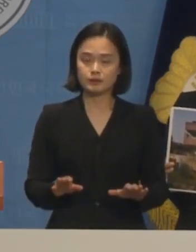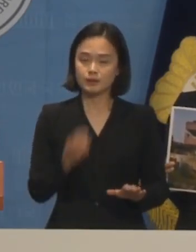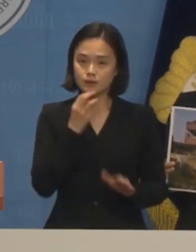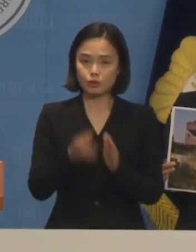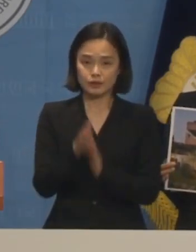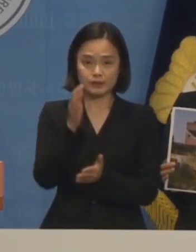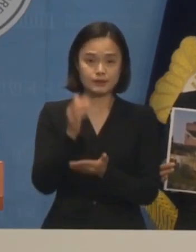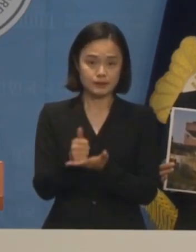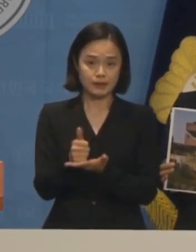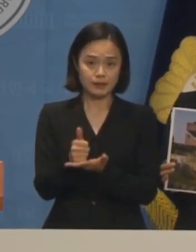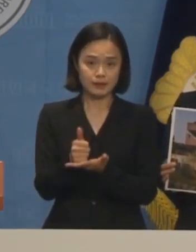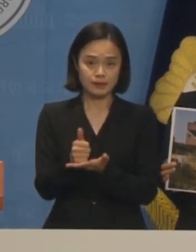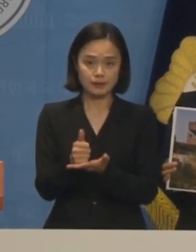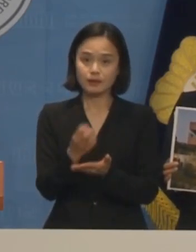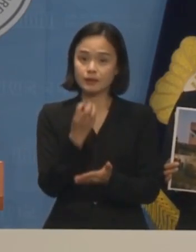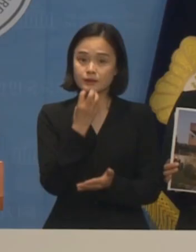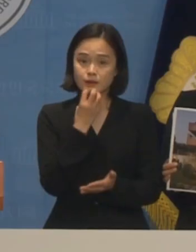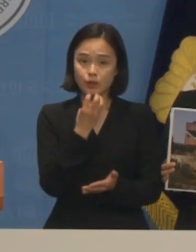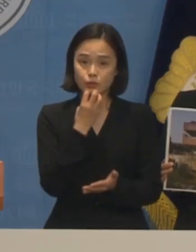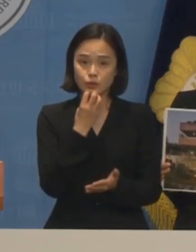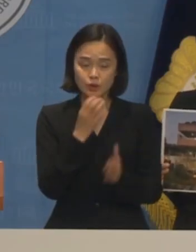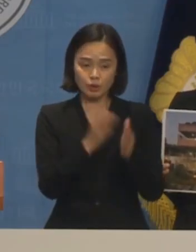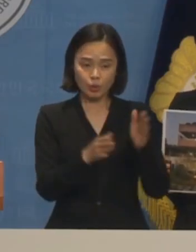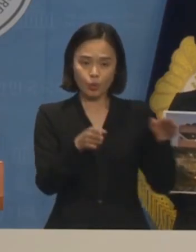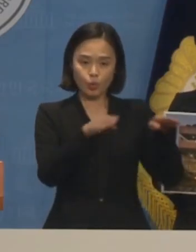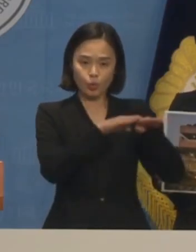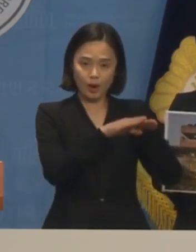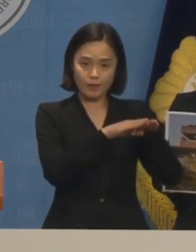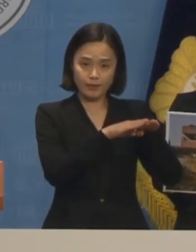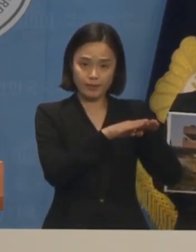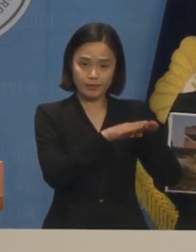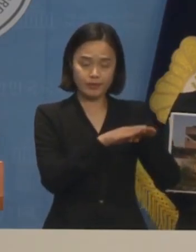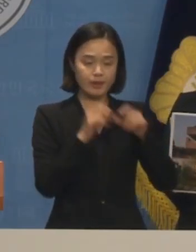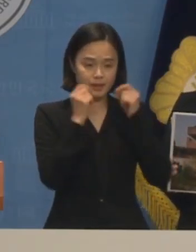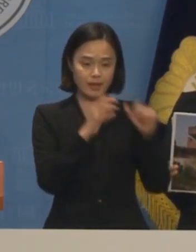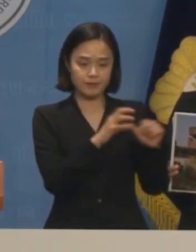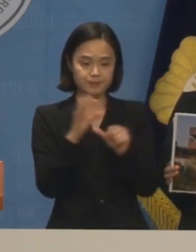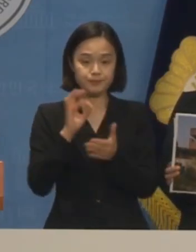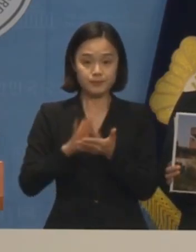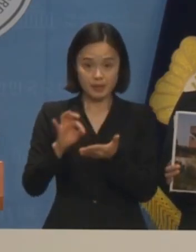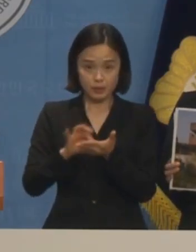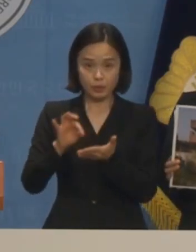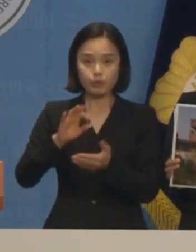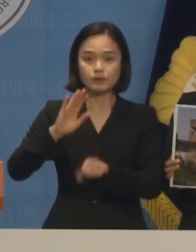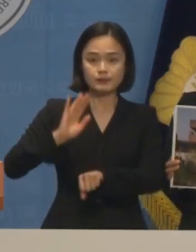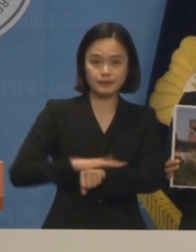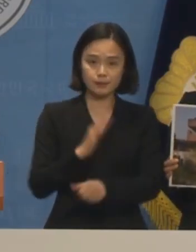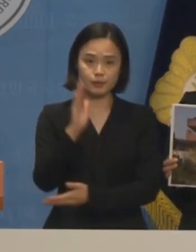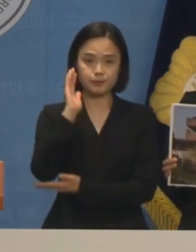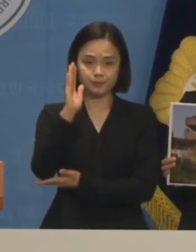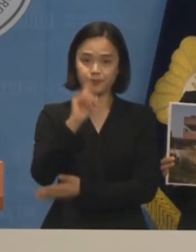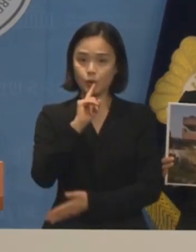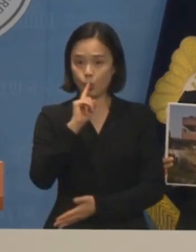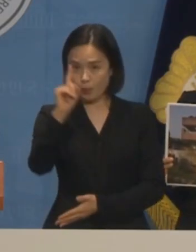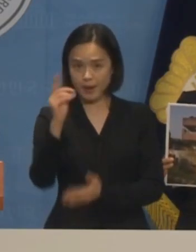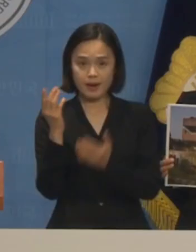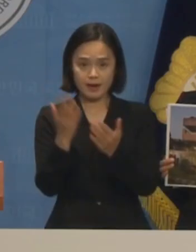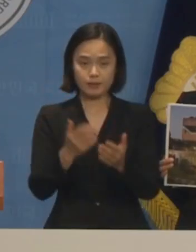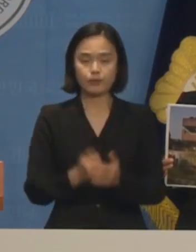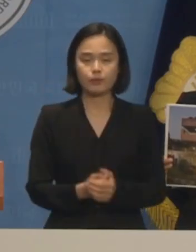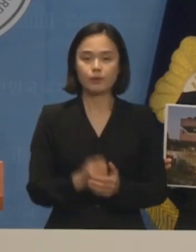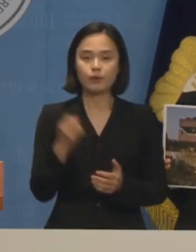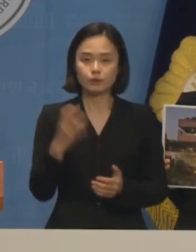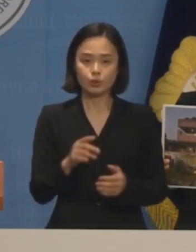시장의 서울 파트너하우스 코아 공관 전용 실태를 고발하고 윤석열 정부의 검소한